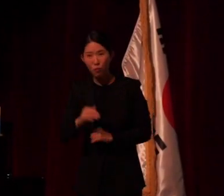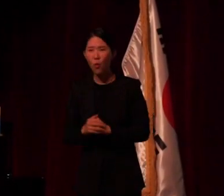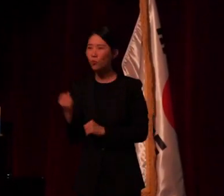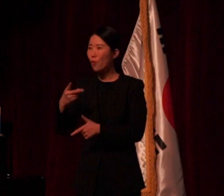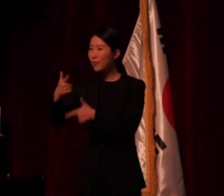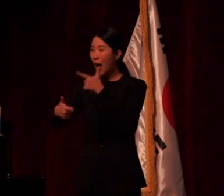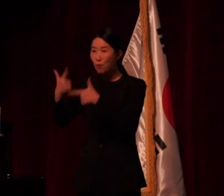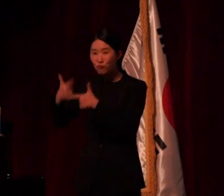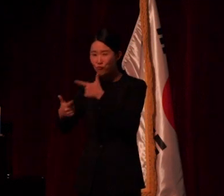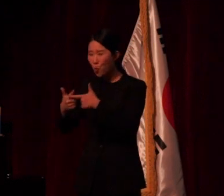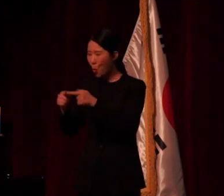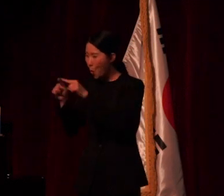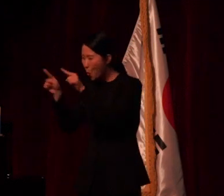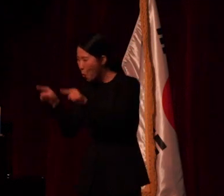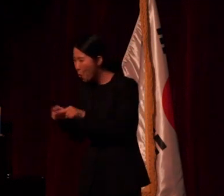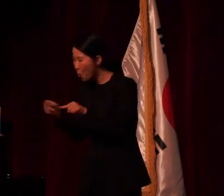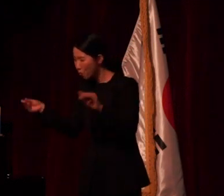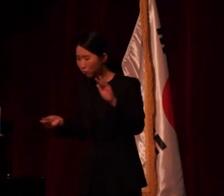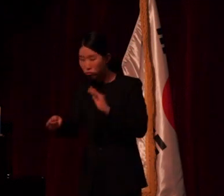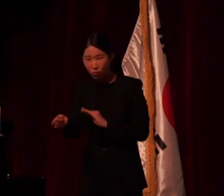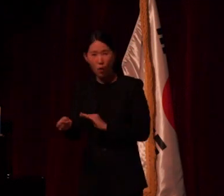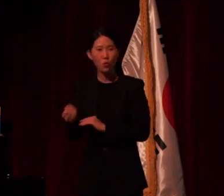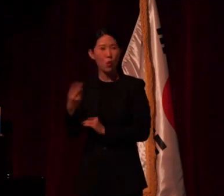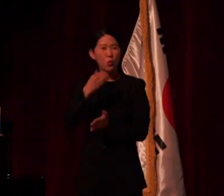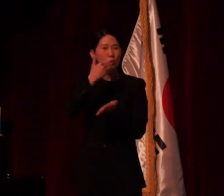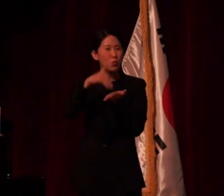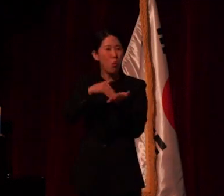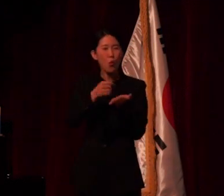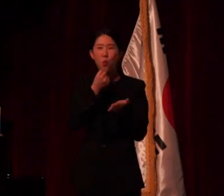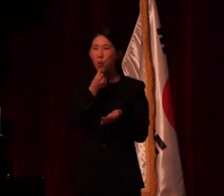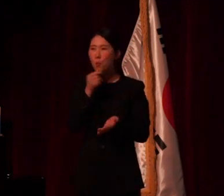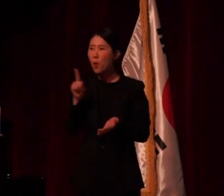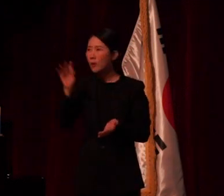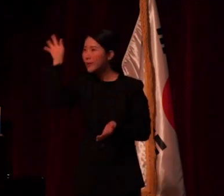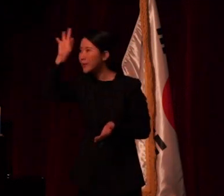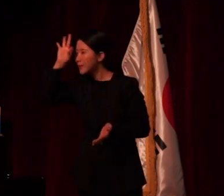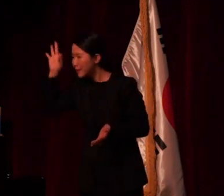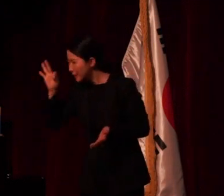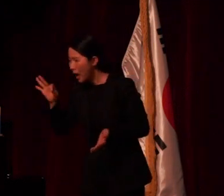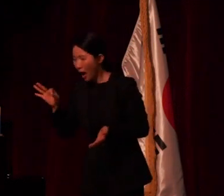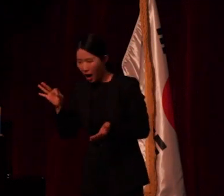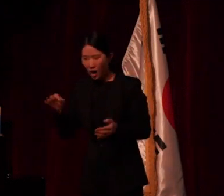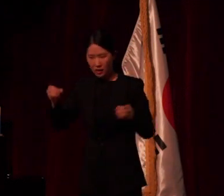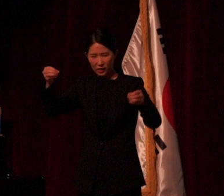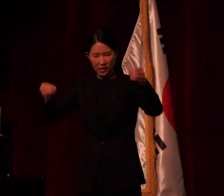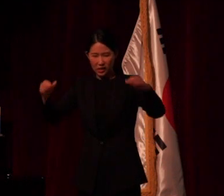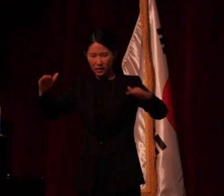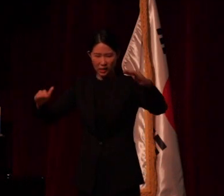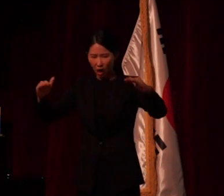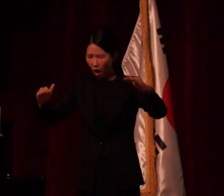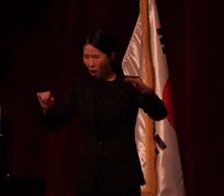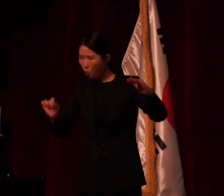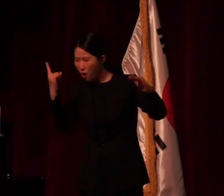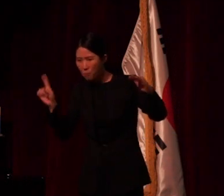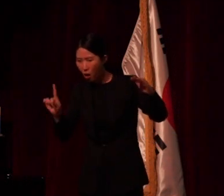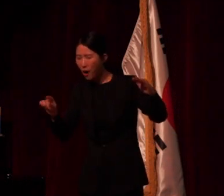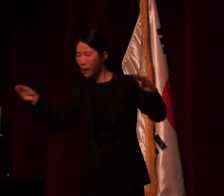나무 조각이나 조그만 돌멩이를 찾아서 수평이 맞지 않는 곳에 끼우기도 합니다.